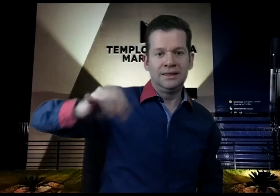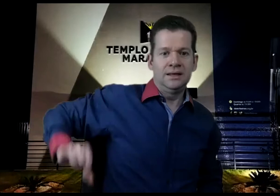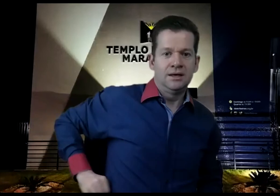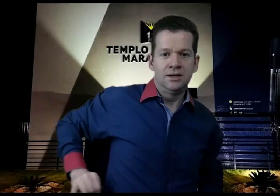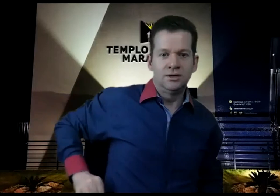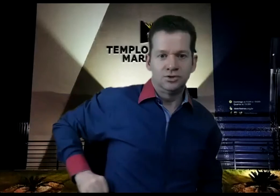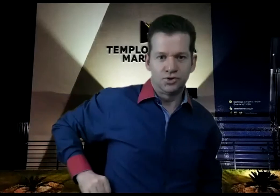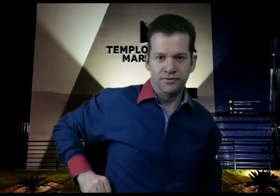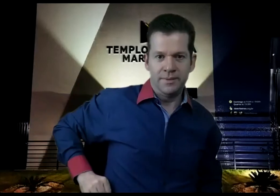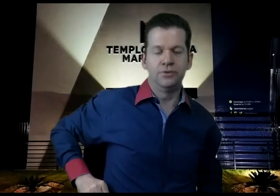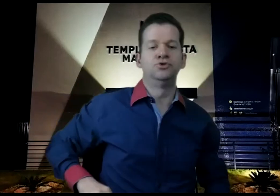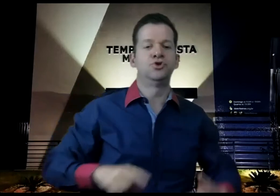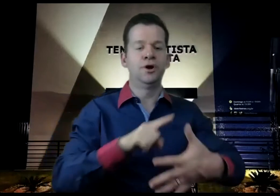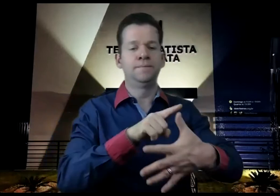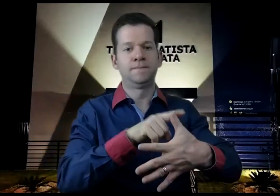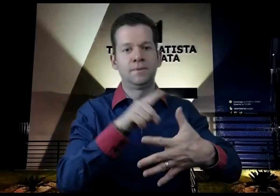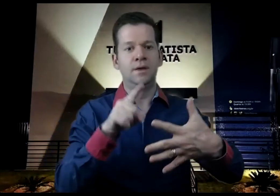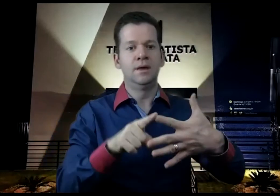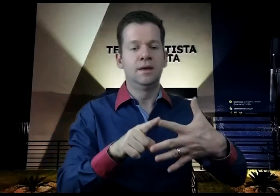J, sofrimento. Jó.